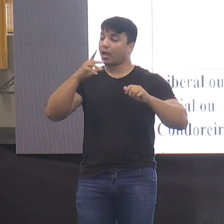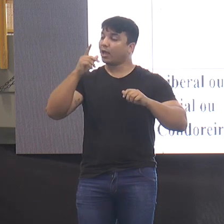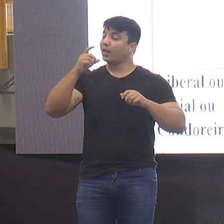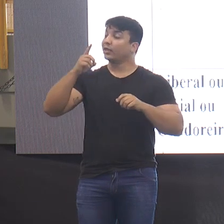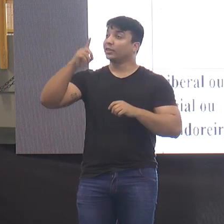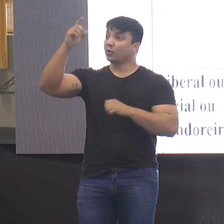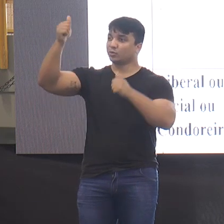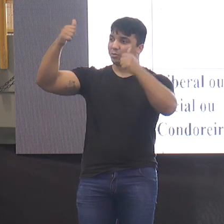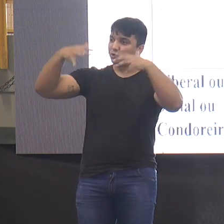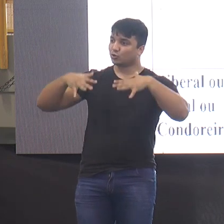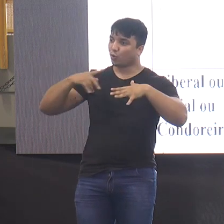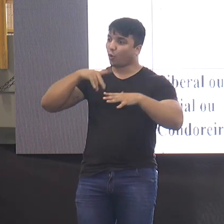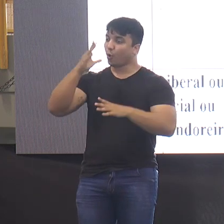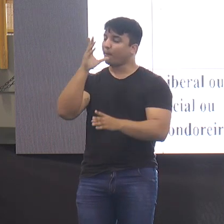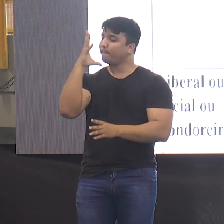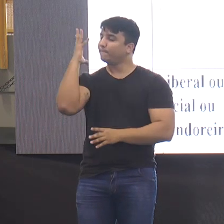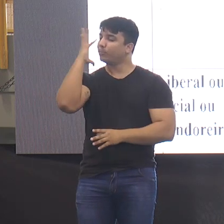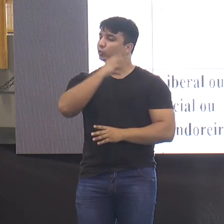Jorge Benjor.